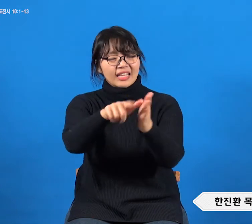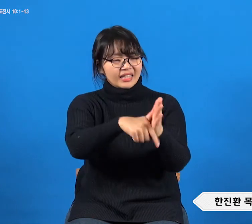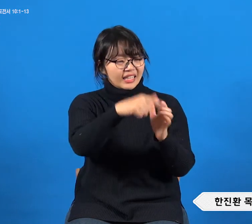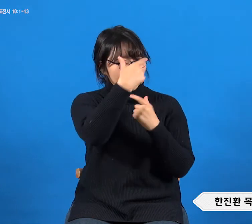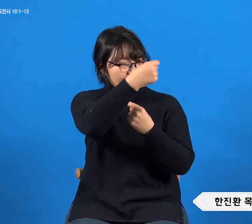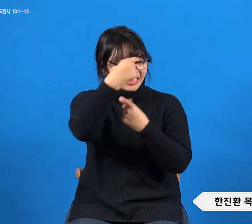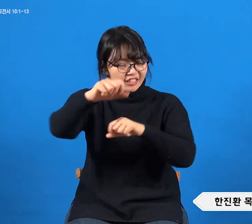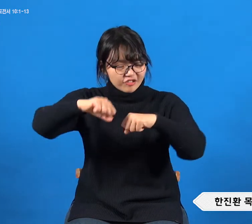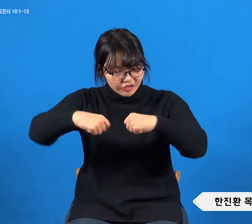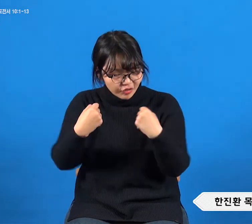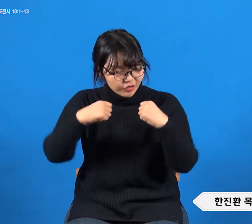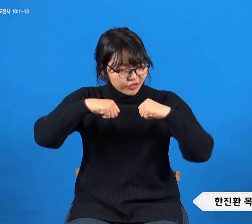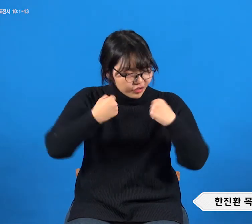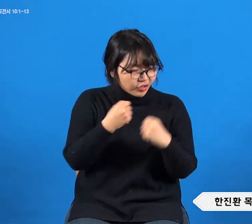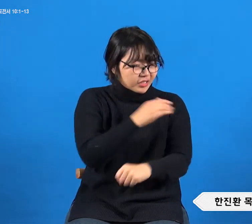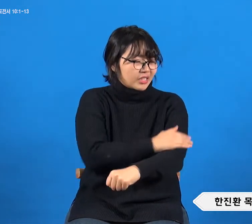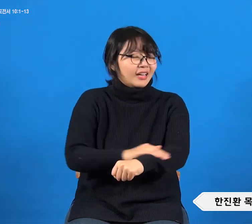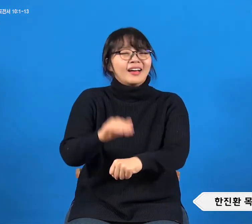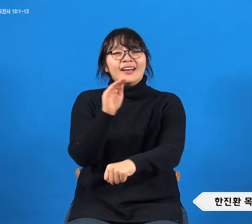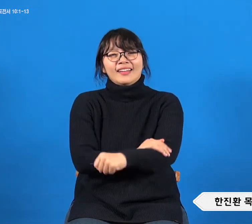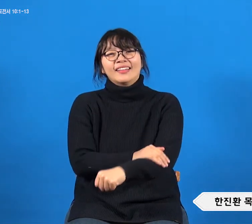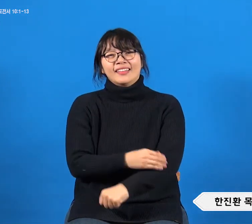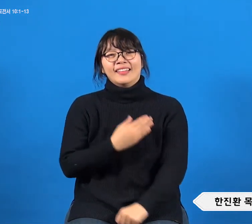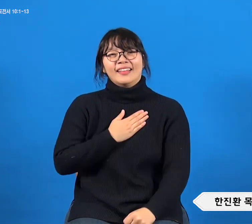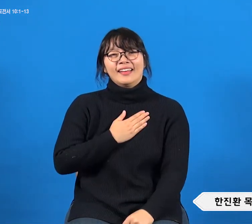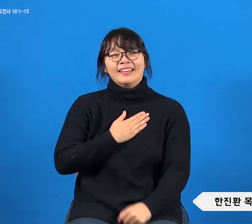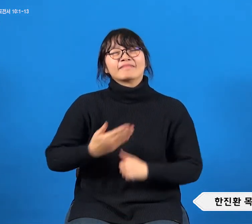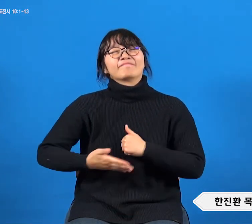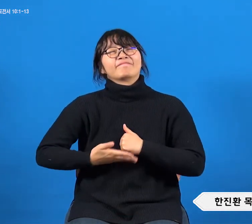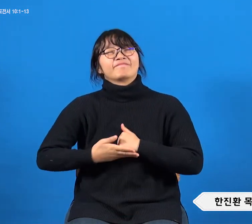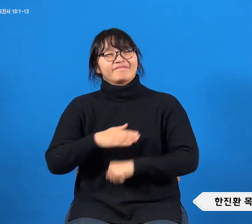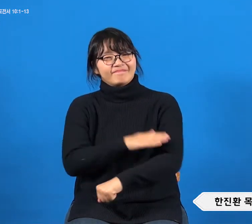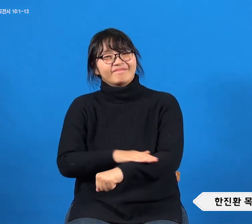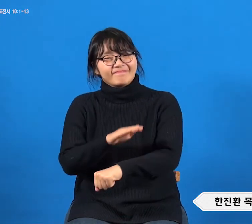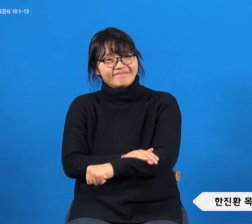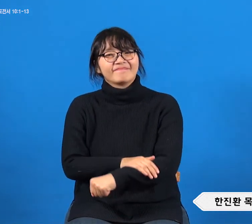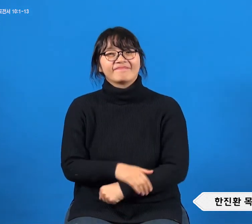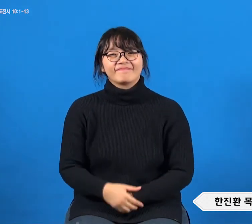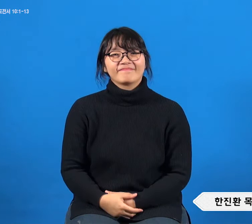잘했다, 정말 내가 잘했다 싶은 마음이 간절합니다.